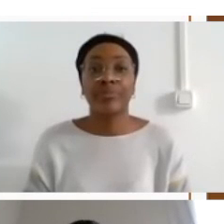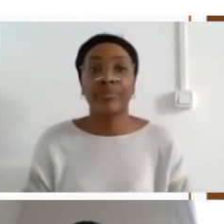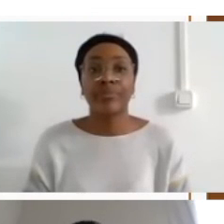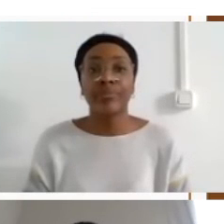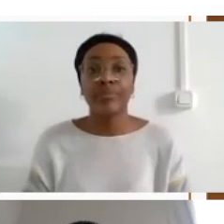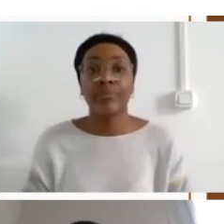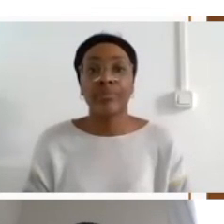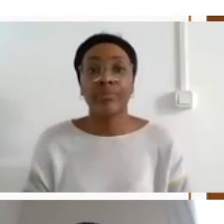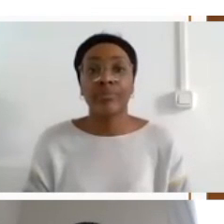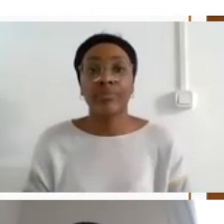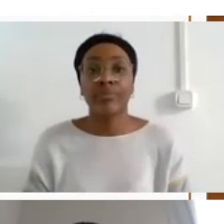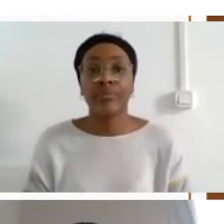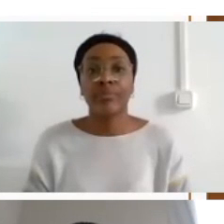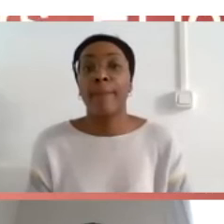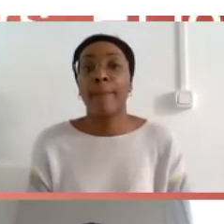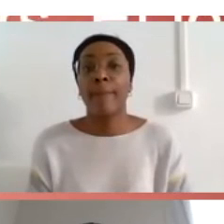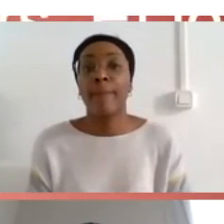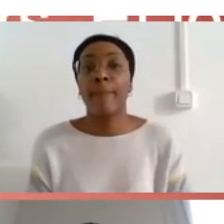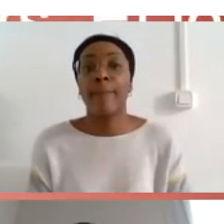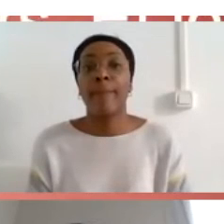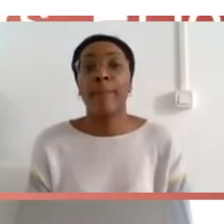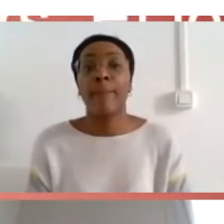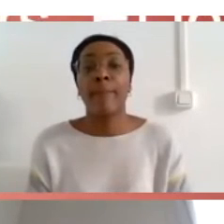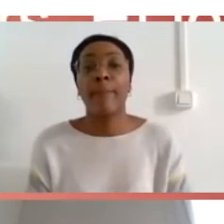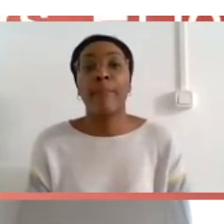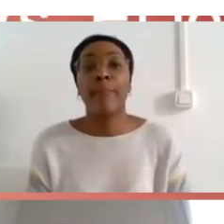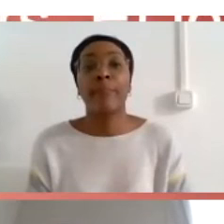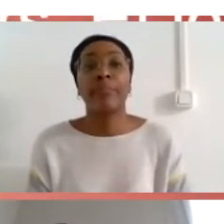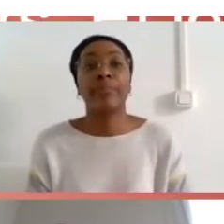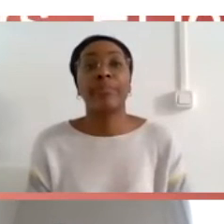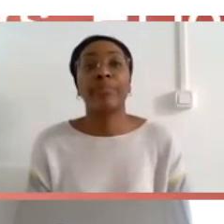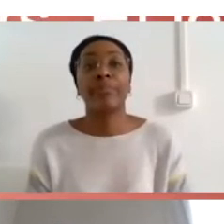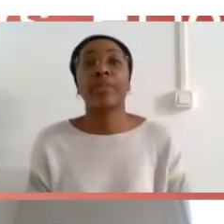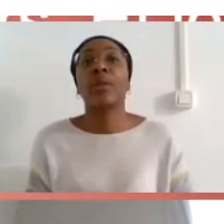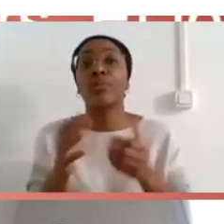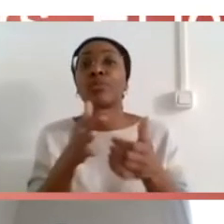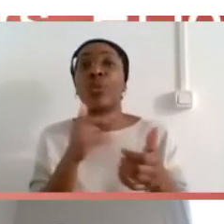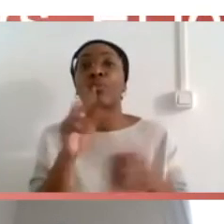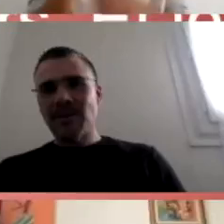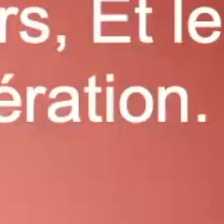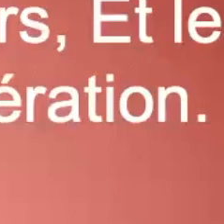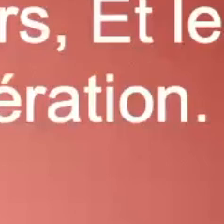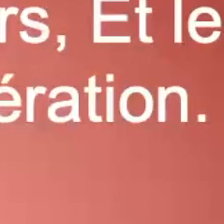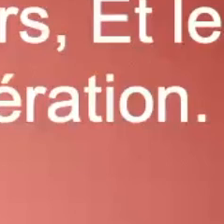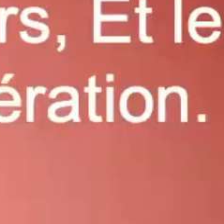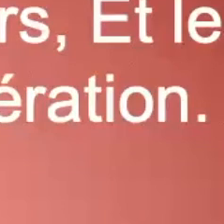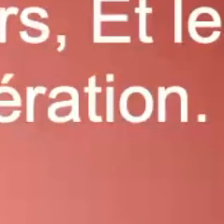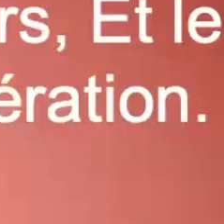Voilà, pour ce que dès que tu as rendez-vous, c'est le même numéro qu'aujourd'hui. Voilà, psaume 33, 11 pour cette